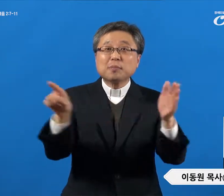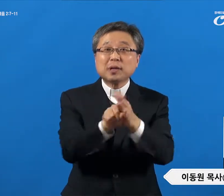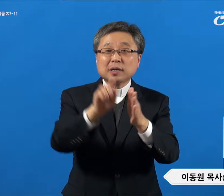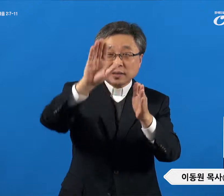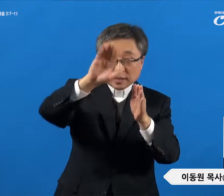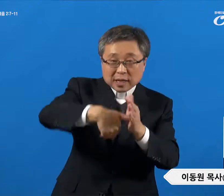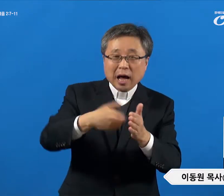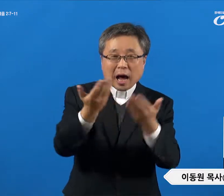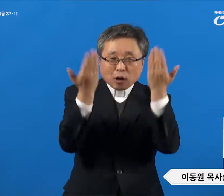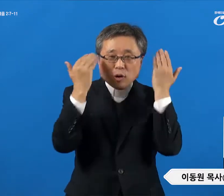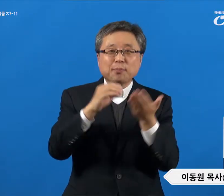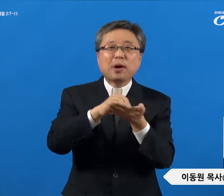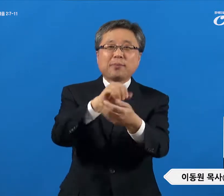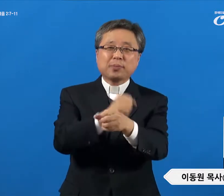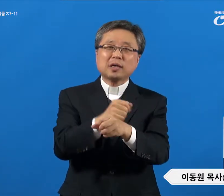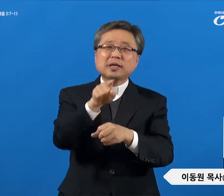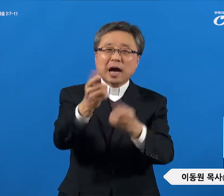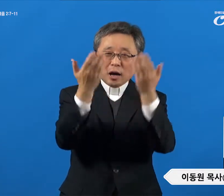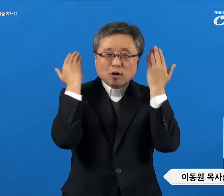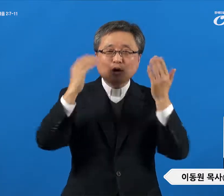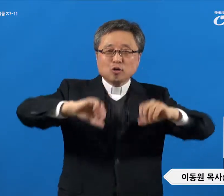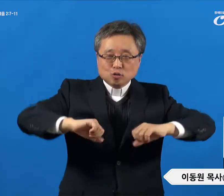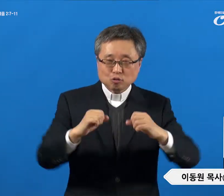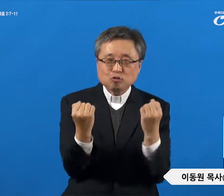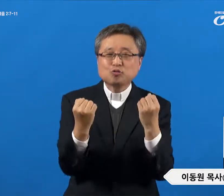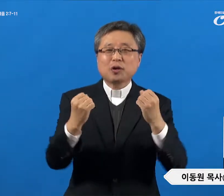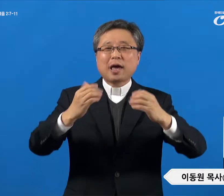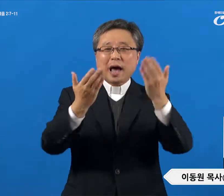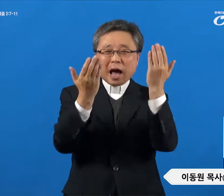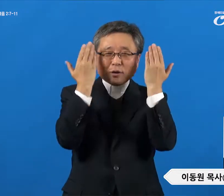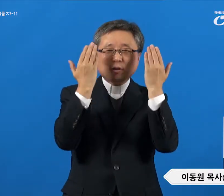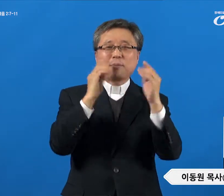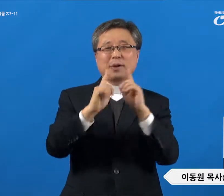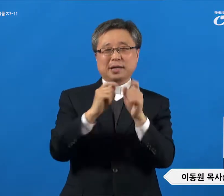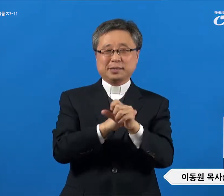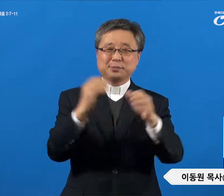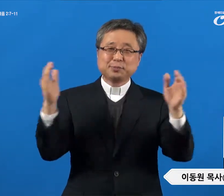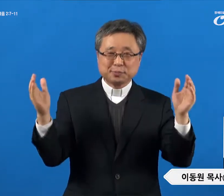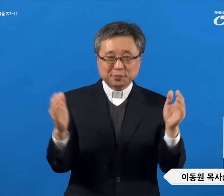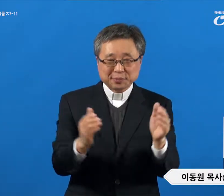입학한다. 그 학교는 순종의 학교다라는 말을 했습니다.